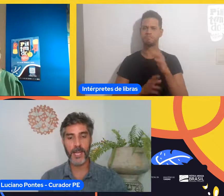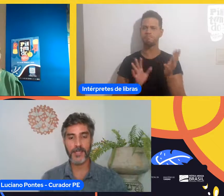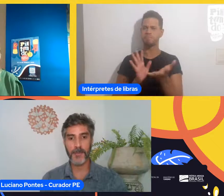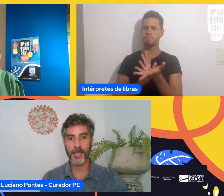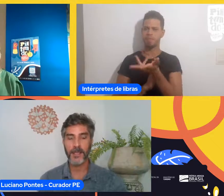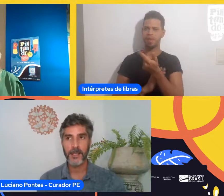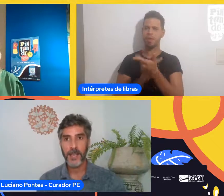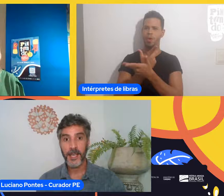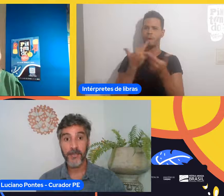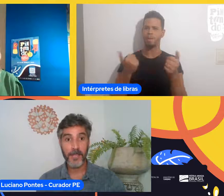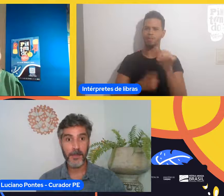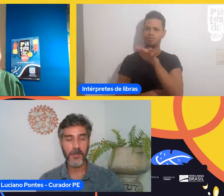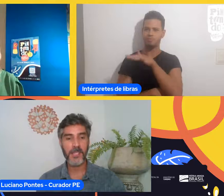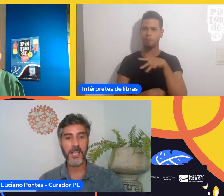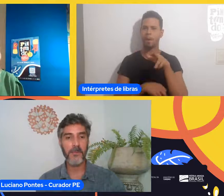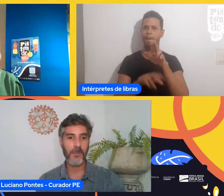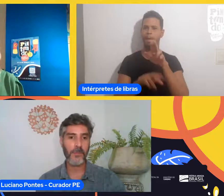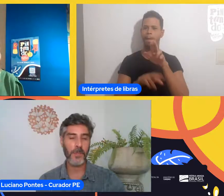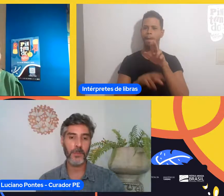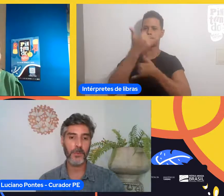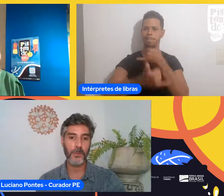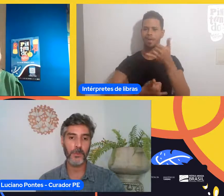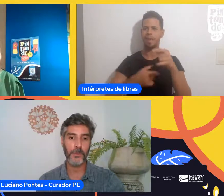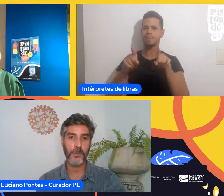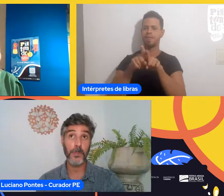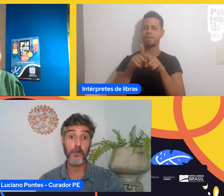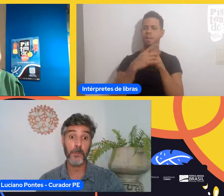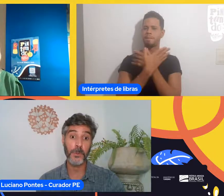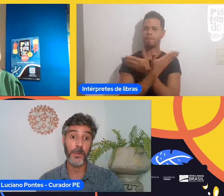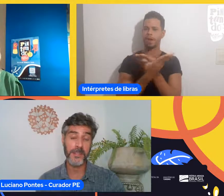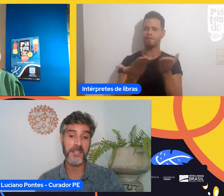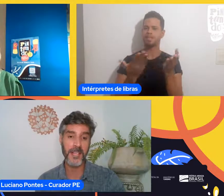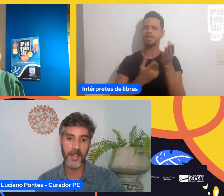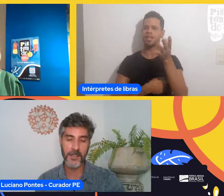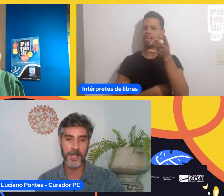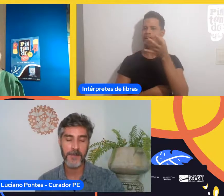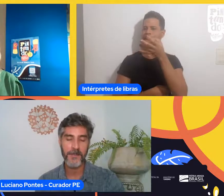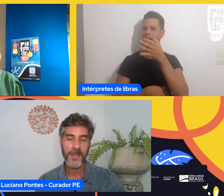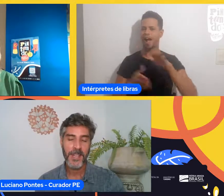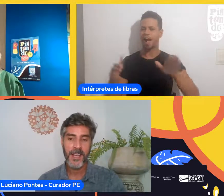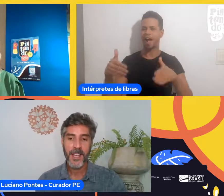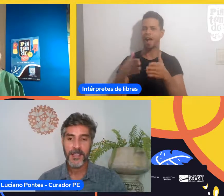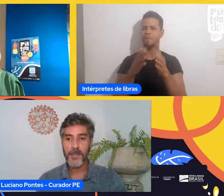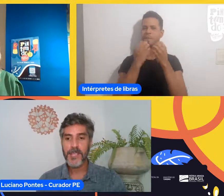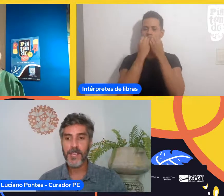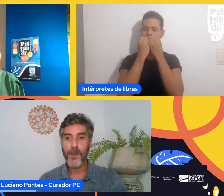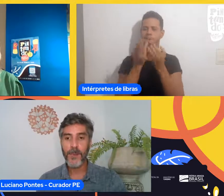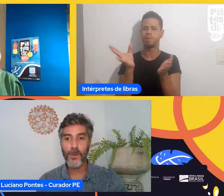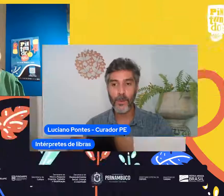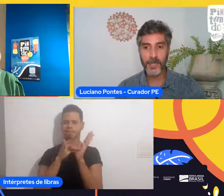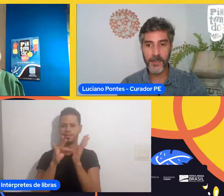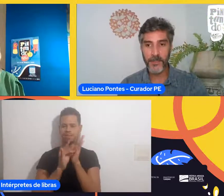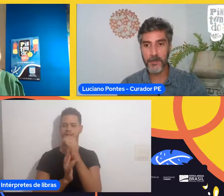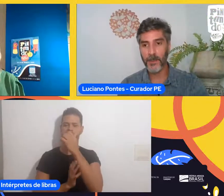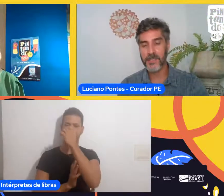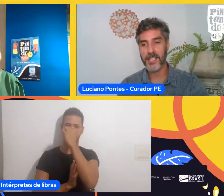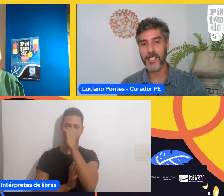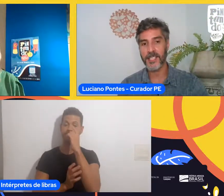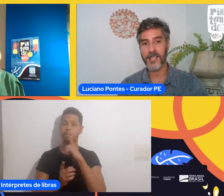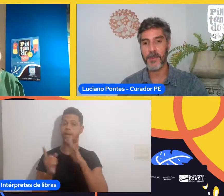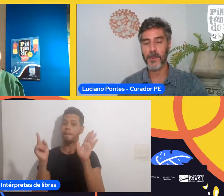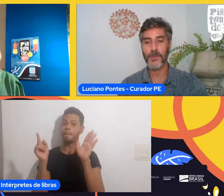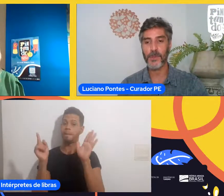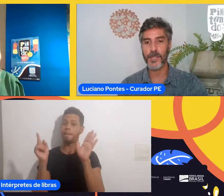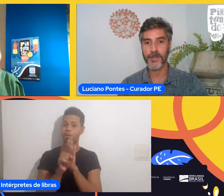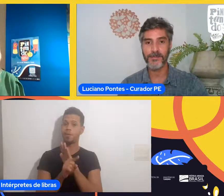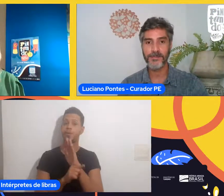espaço do brincar também revela para você caminhos muito, muito, muito essenciais, né? Temos aqui uma pergunta da Fabiola